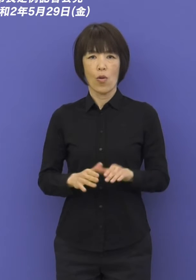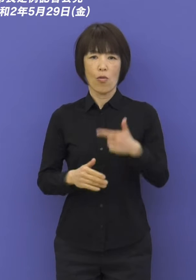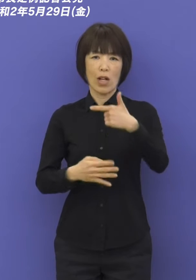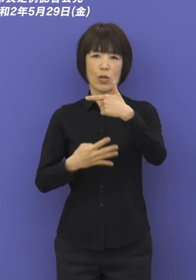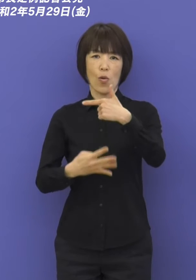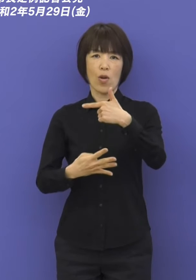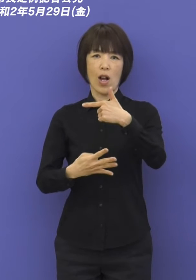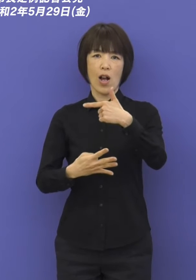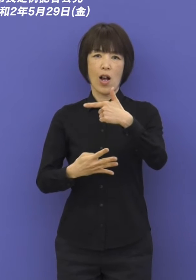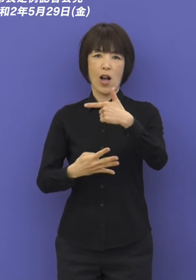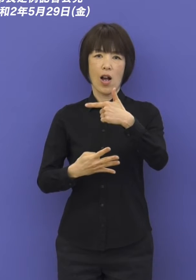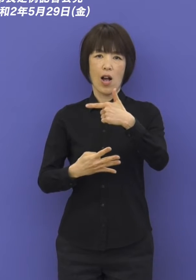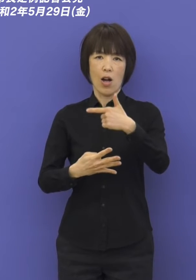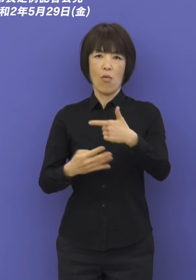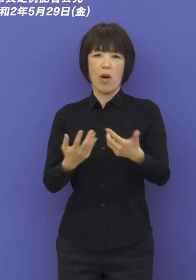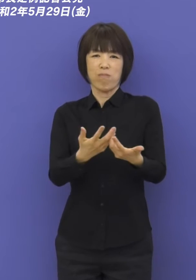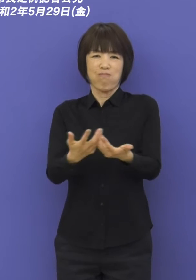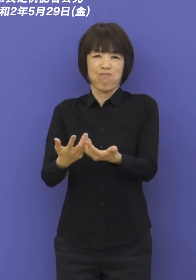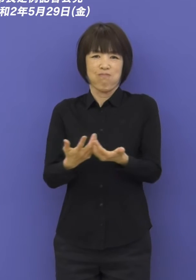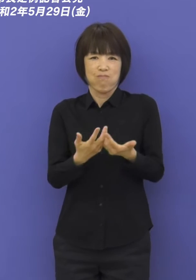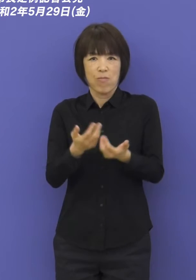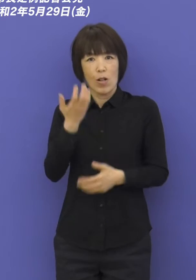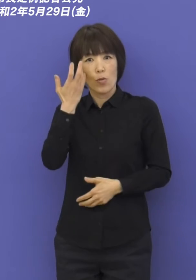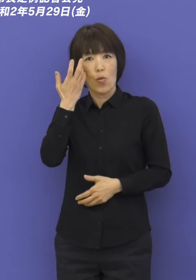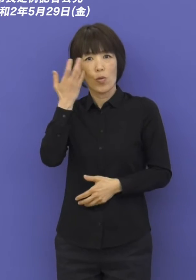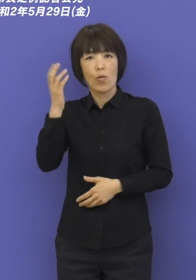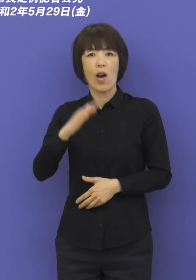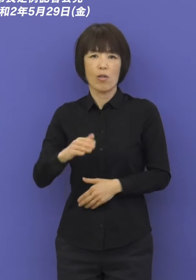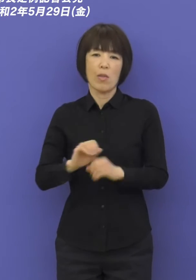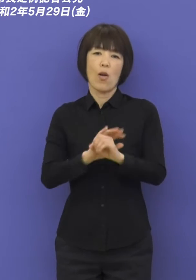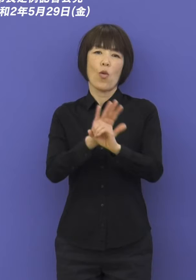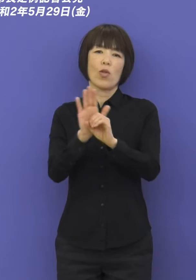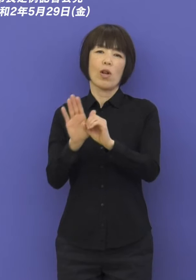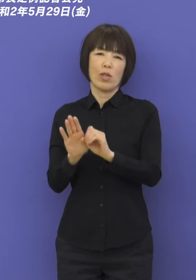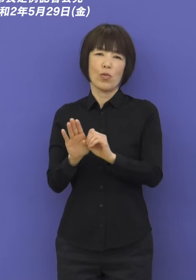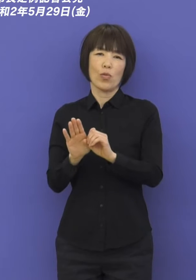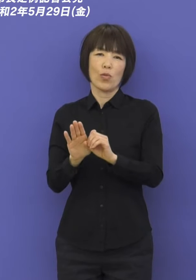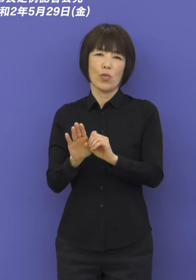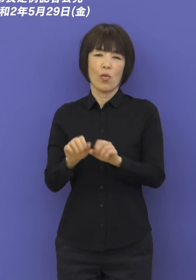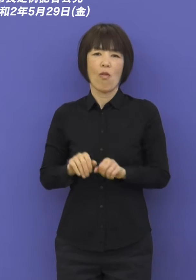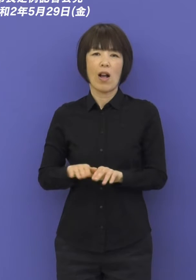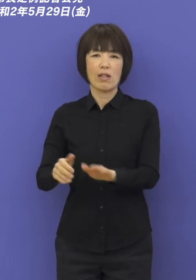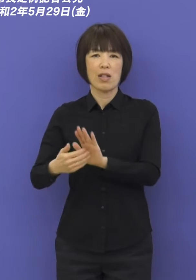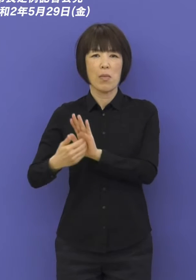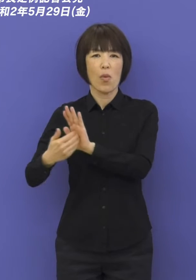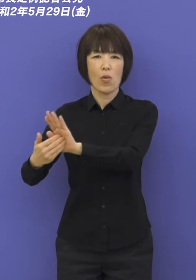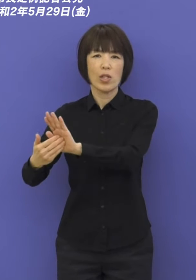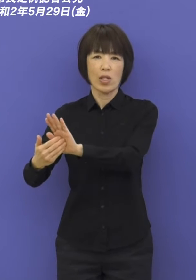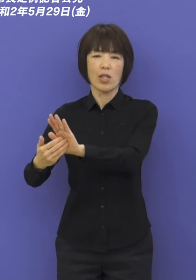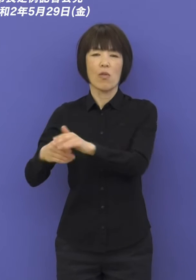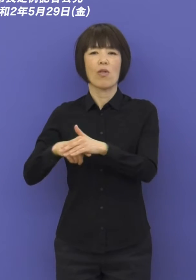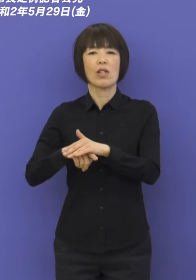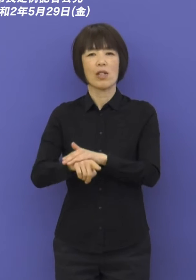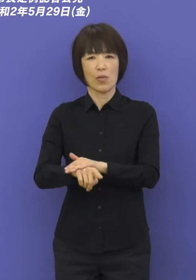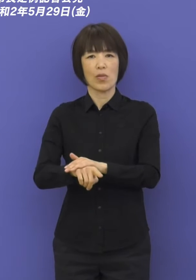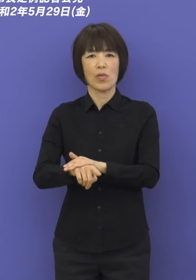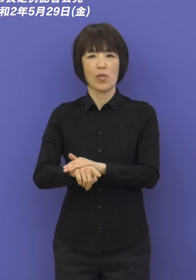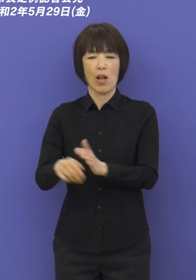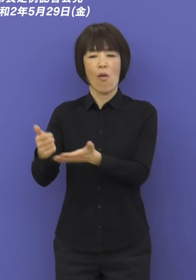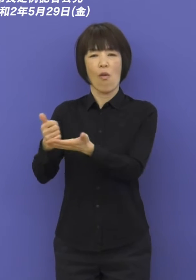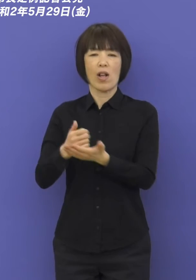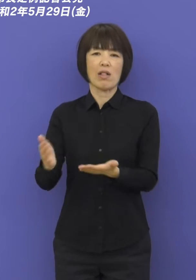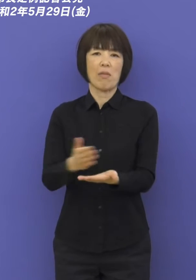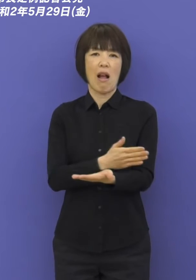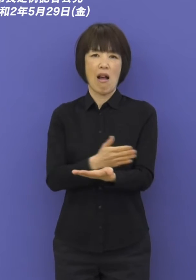中は場内混雑が予想されるため、新型コロナウイルス感染防止の観点から無観